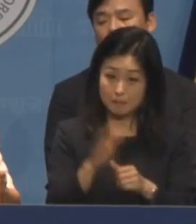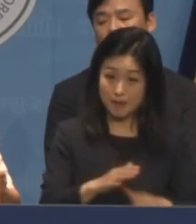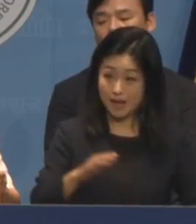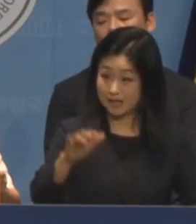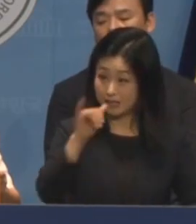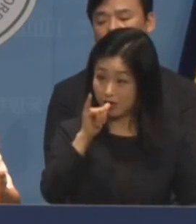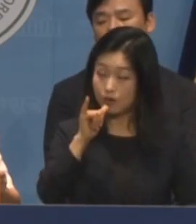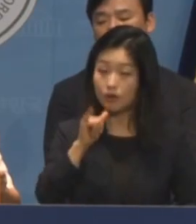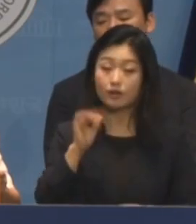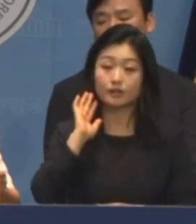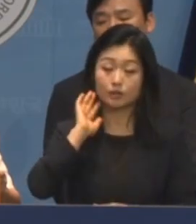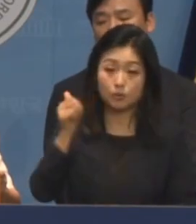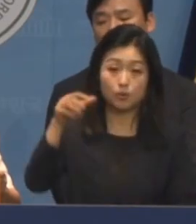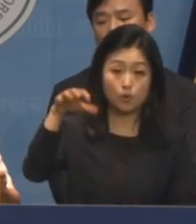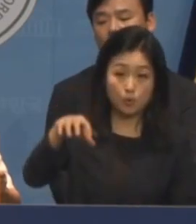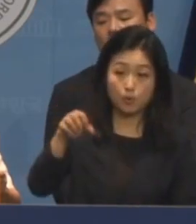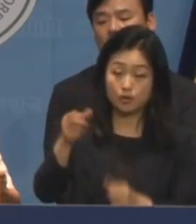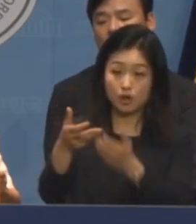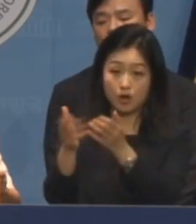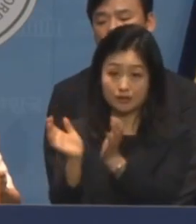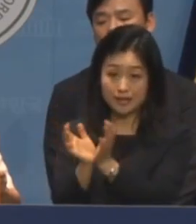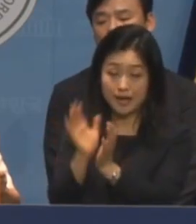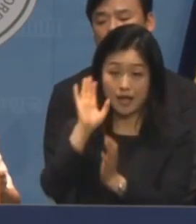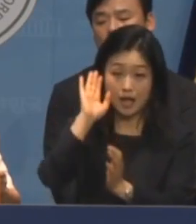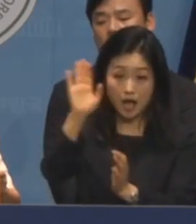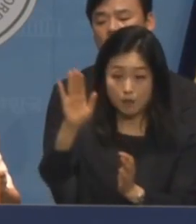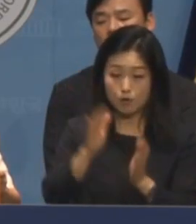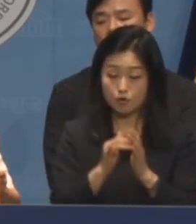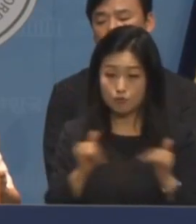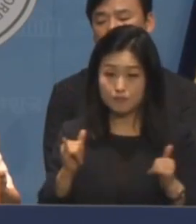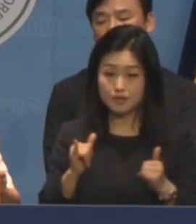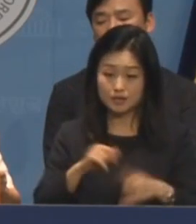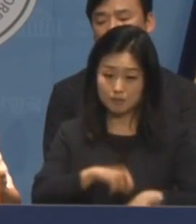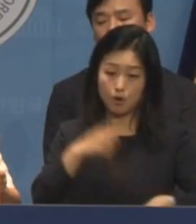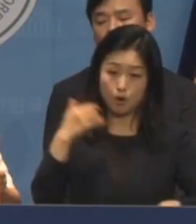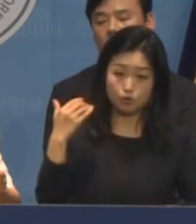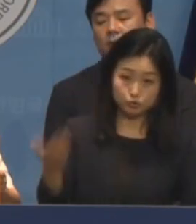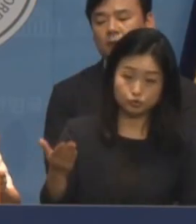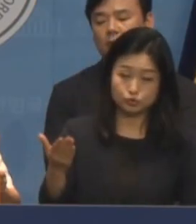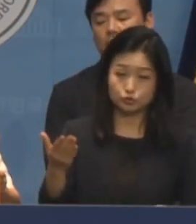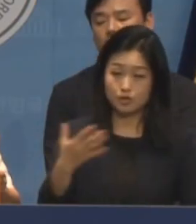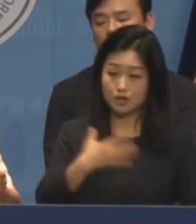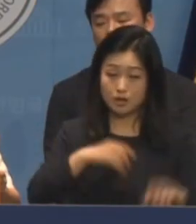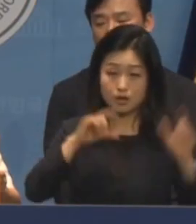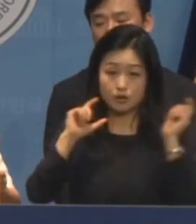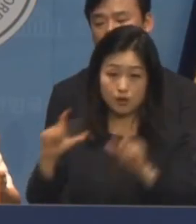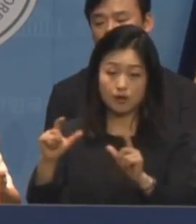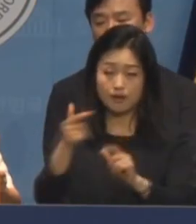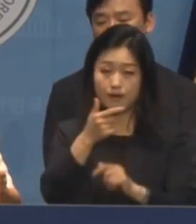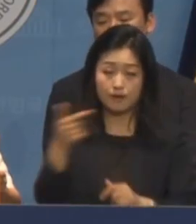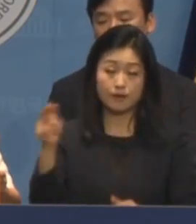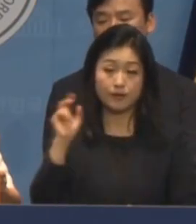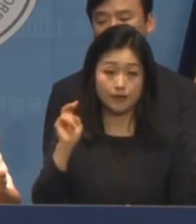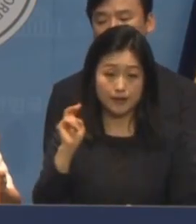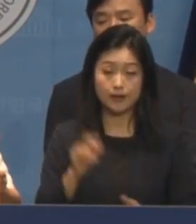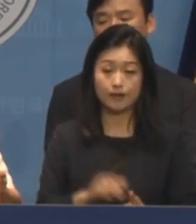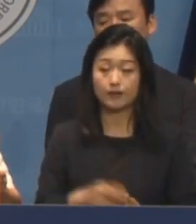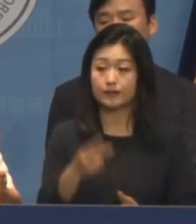본 대통령실과 여당에 몰아칠 국민적 분노의 크기는 거대할 것이다.